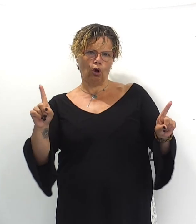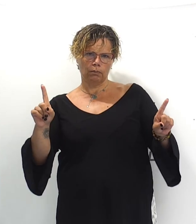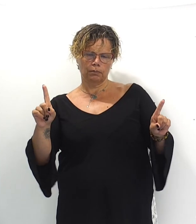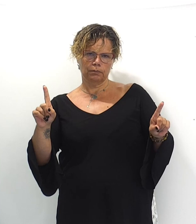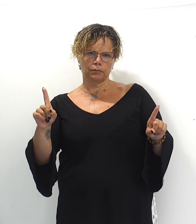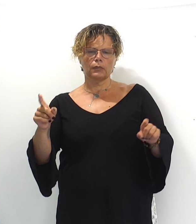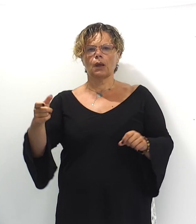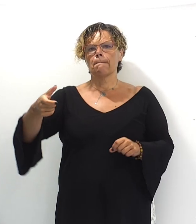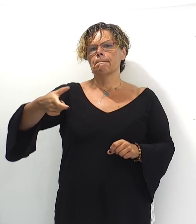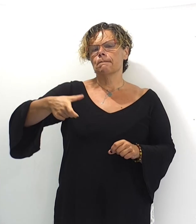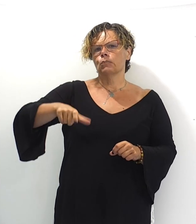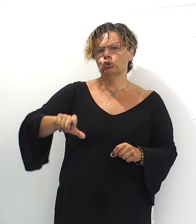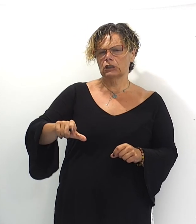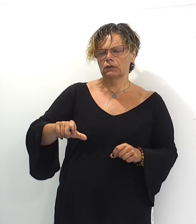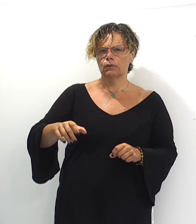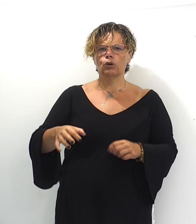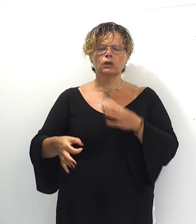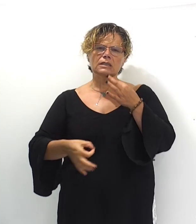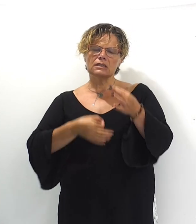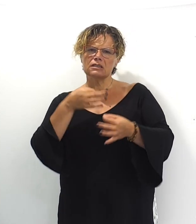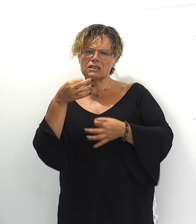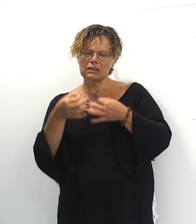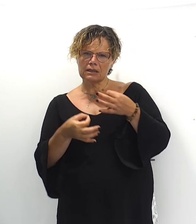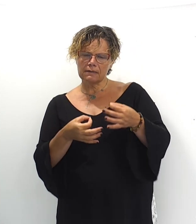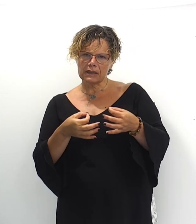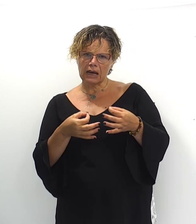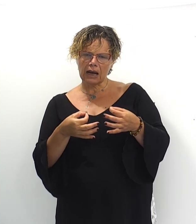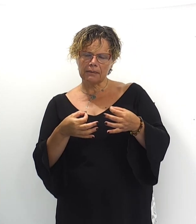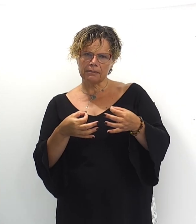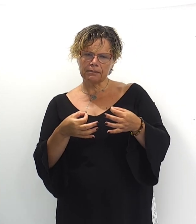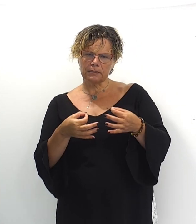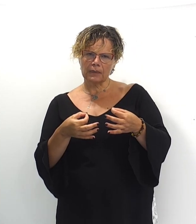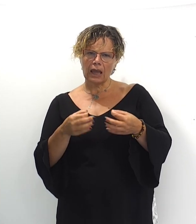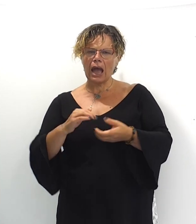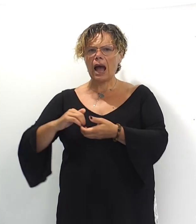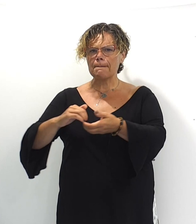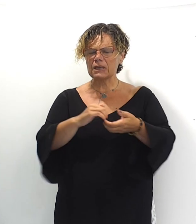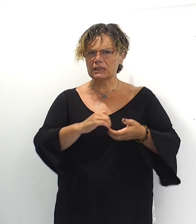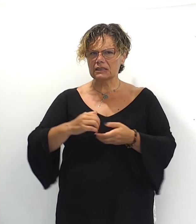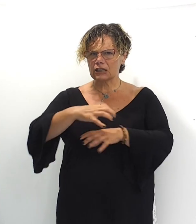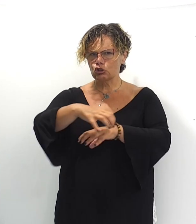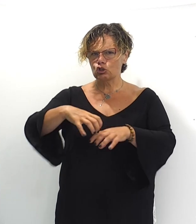una mancanza di sensibilità da parte dell'amministrazione comunale.